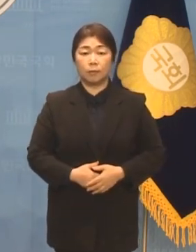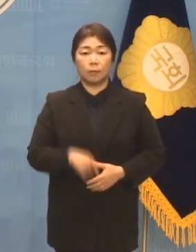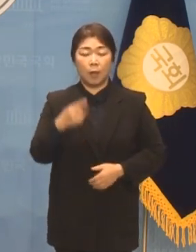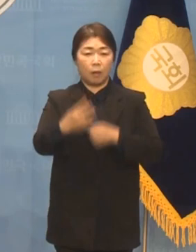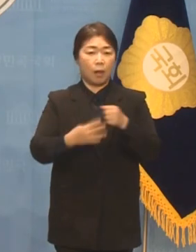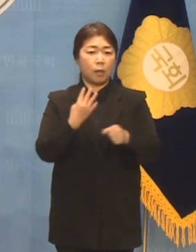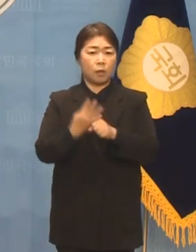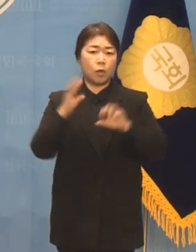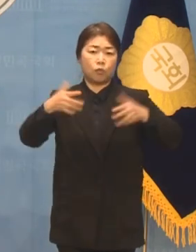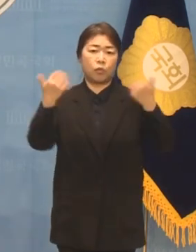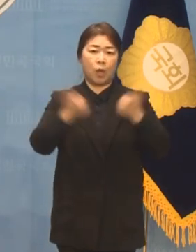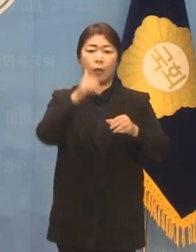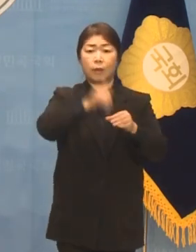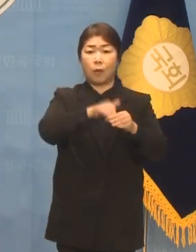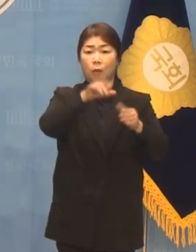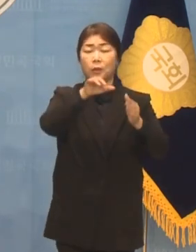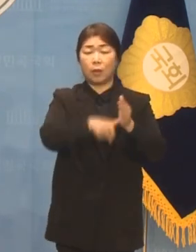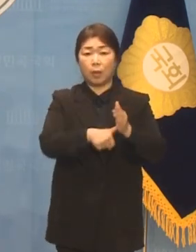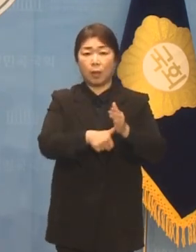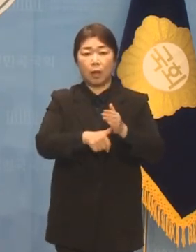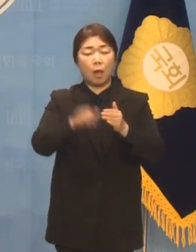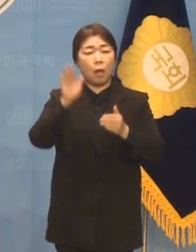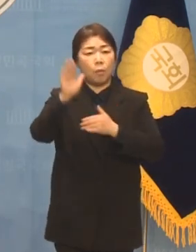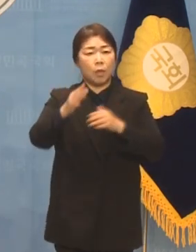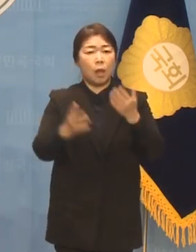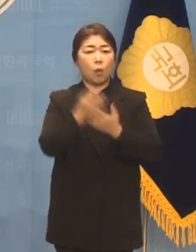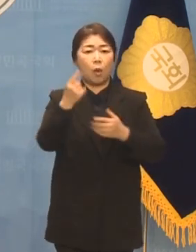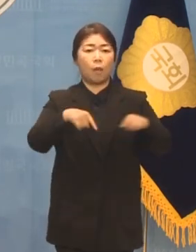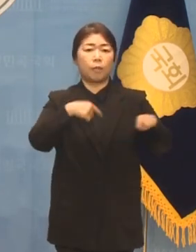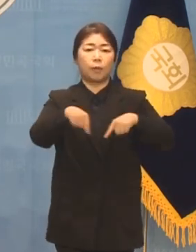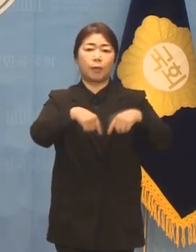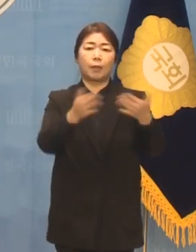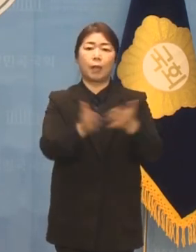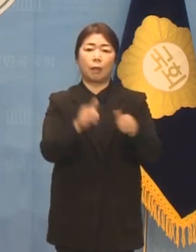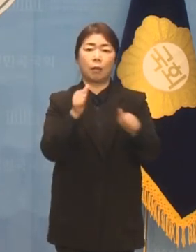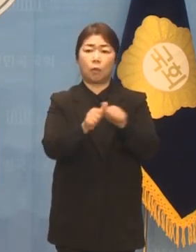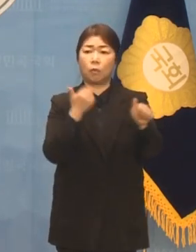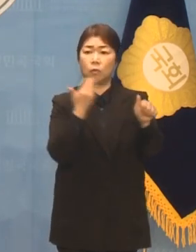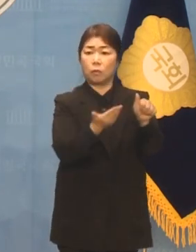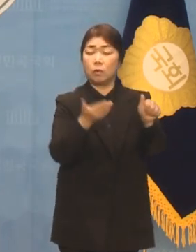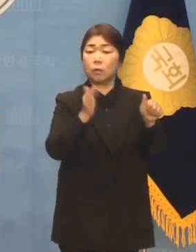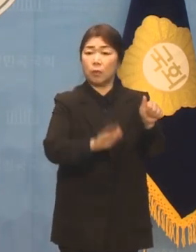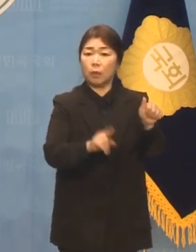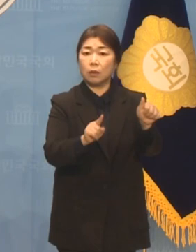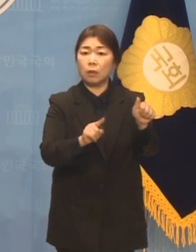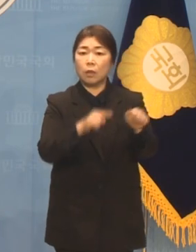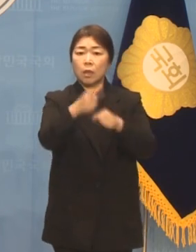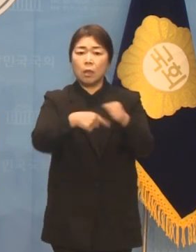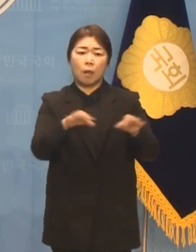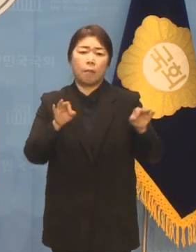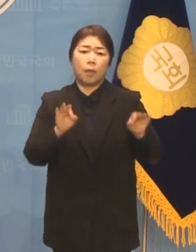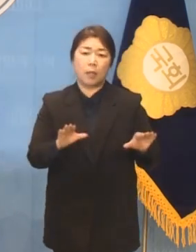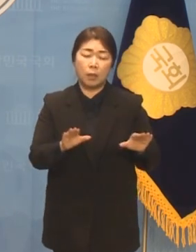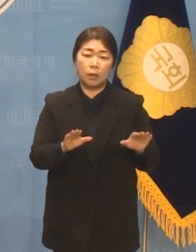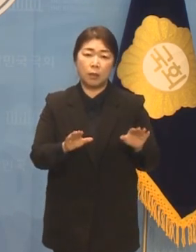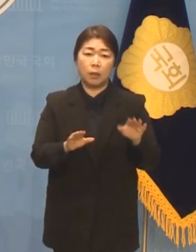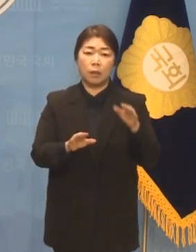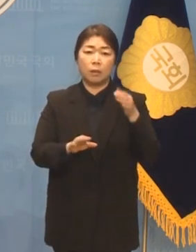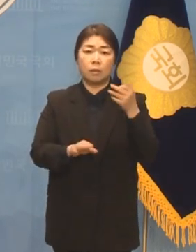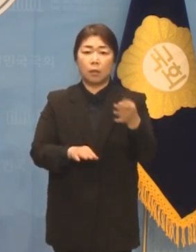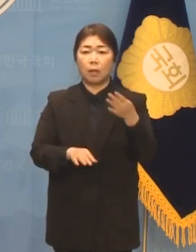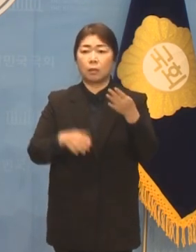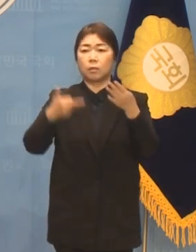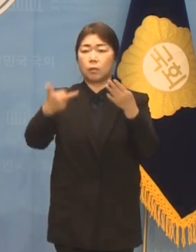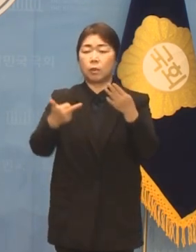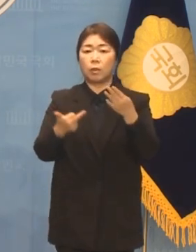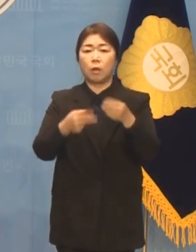전 총선에서 미래통합당에 준엄한 경고를 보냈지만 불과 1년 만에 치러진 4.7